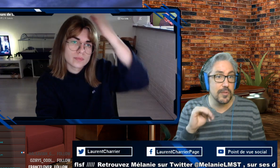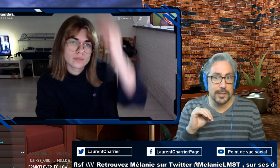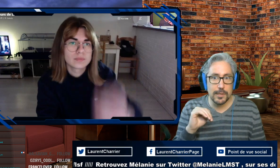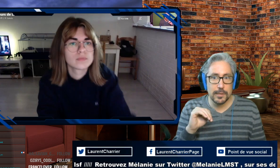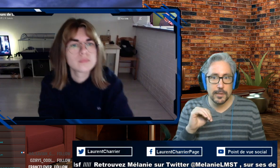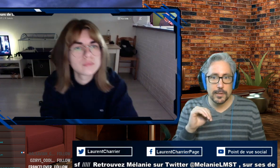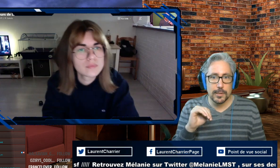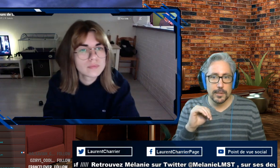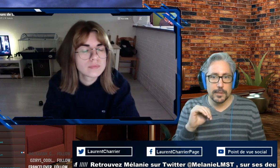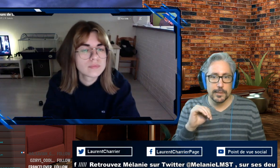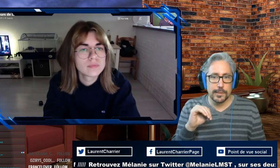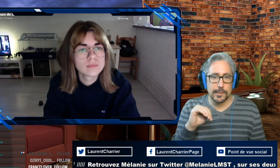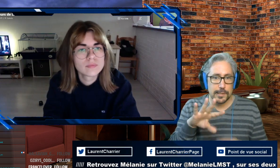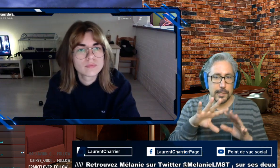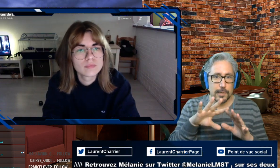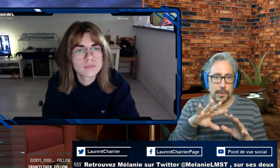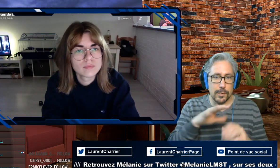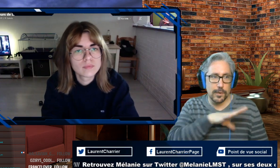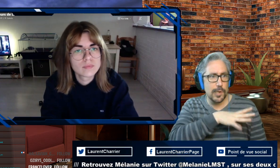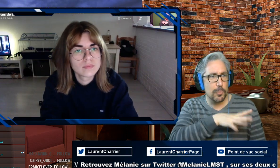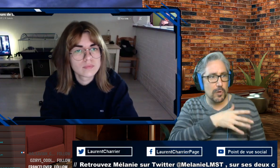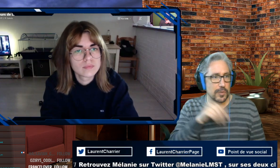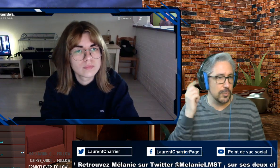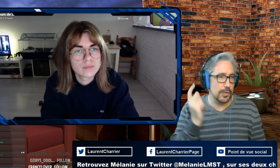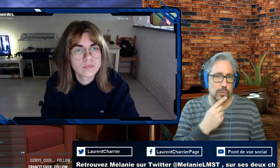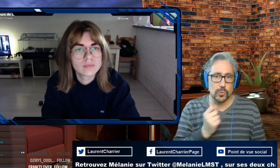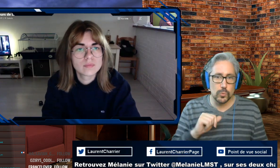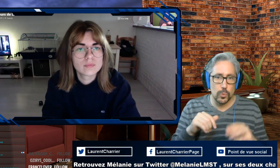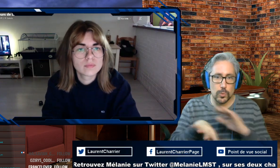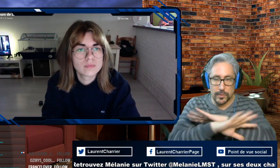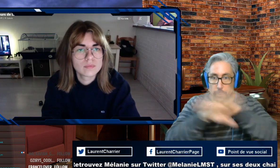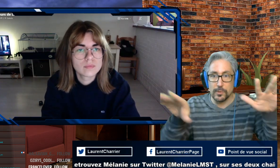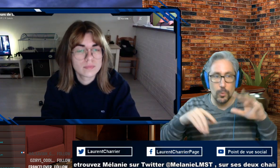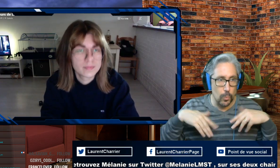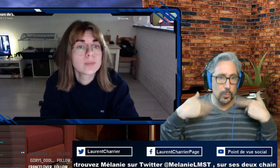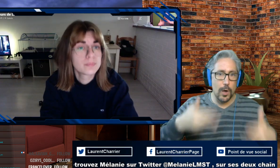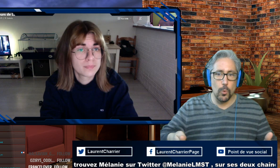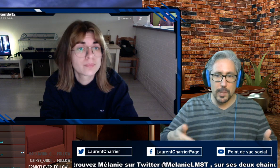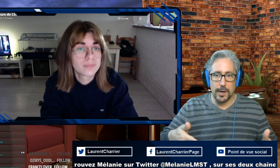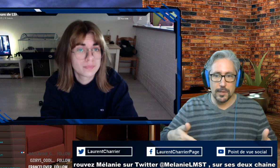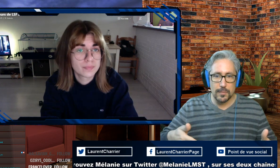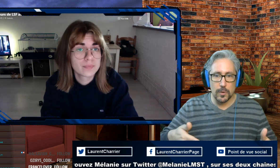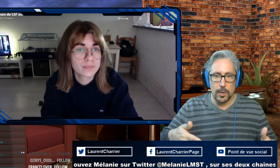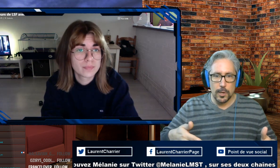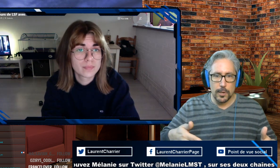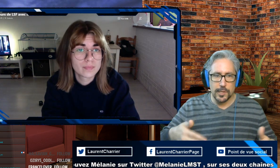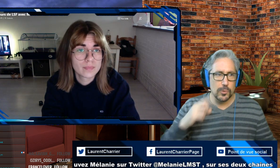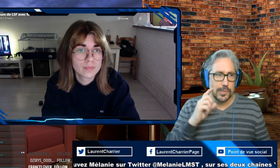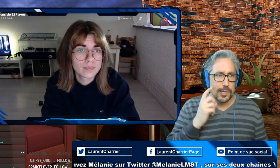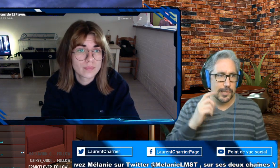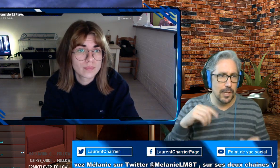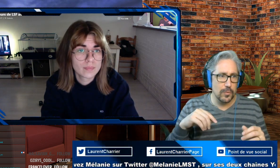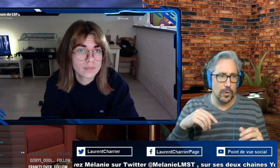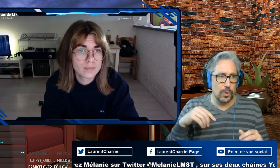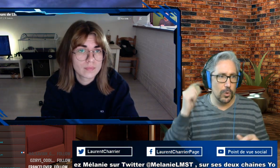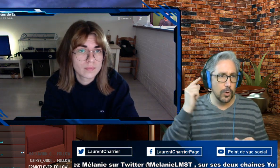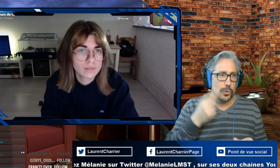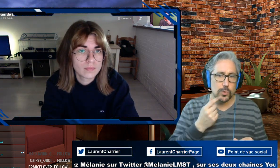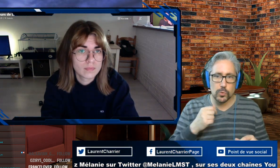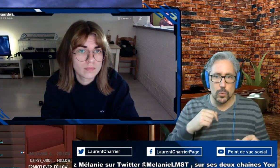À l'IVT, c'est les professeurs, ils sont sourds, donc c'est vraiment on arrive. Il y a aussi les